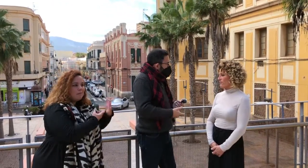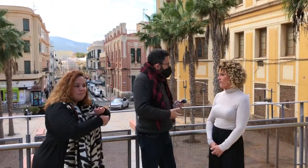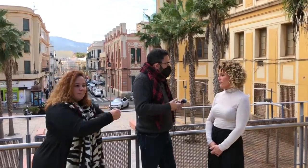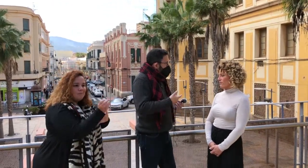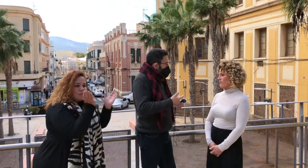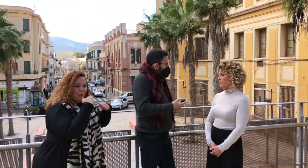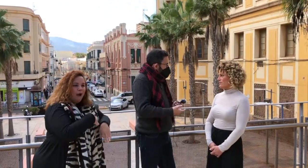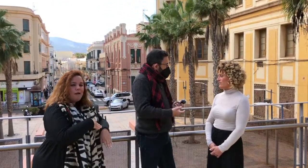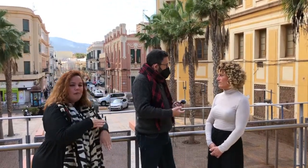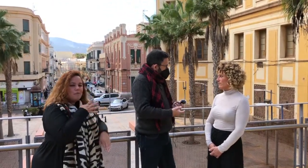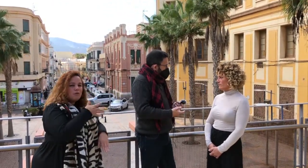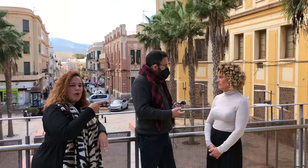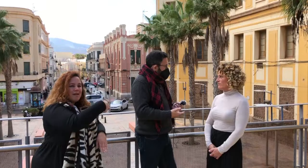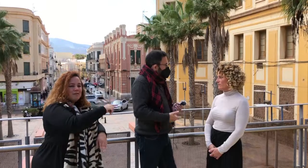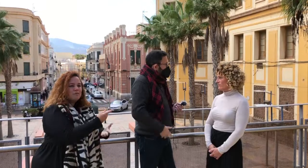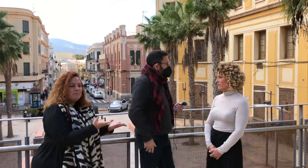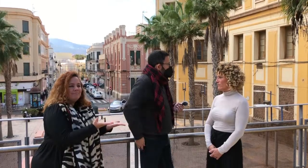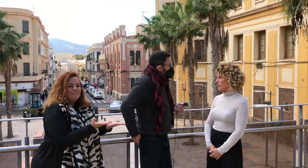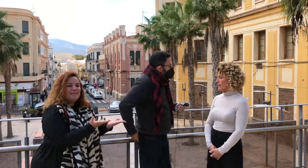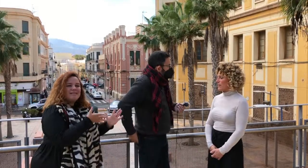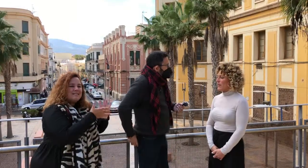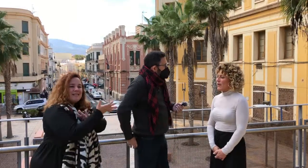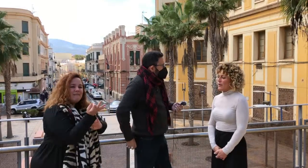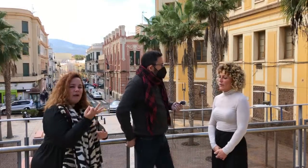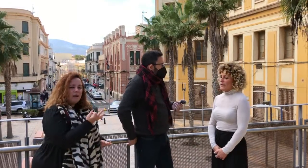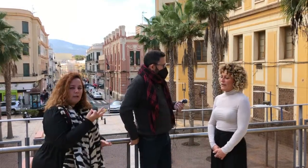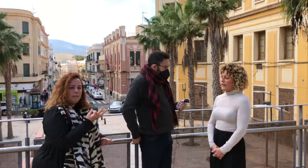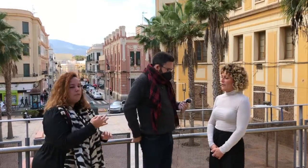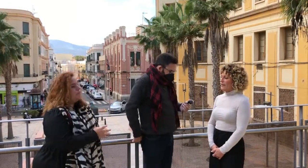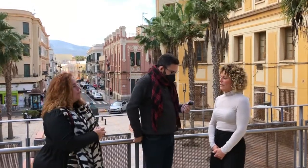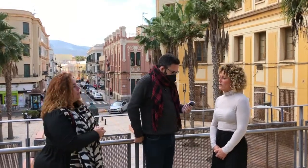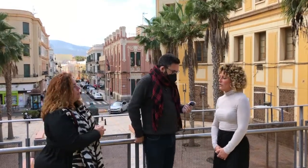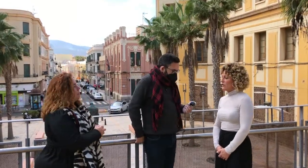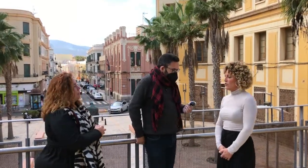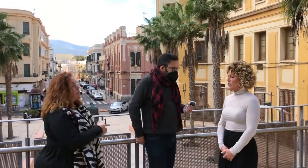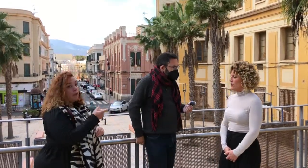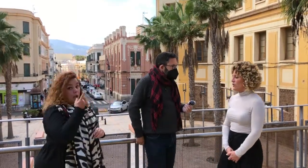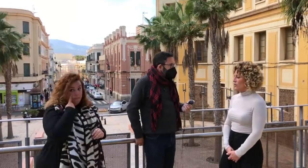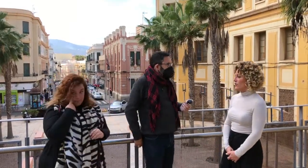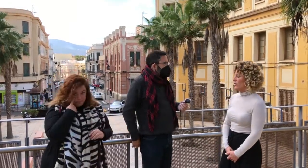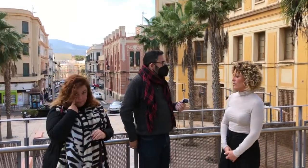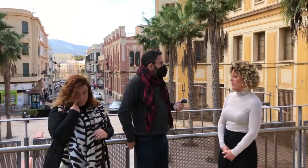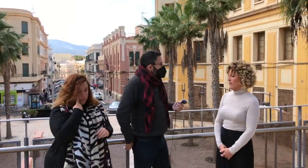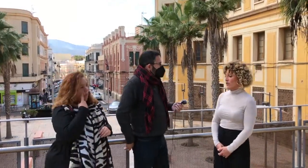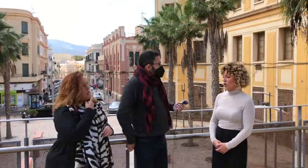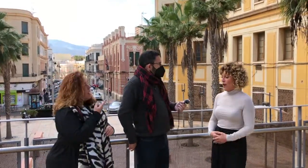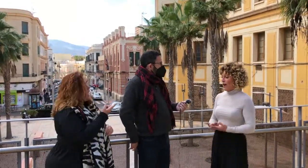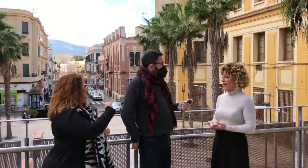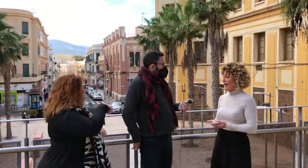le supone a esos chicos y a esas chicas? Pues a ver, a nosotros